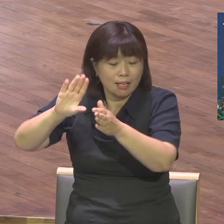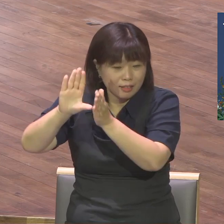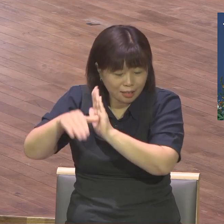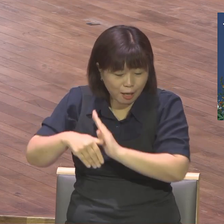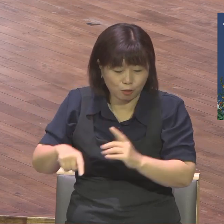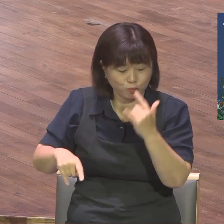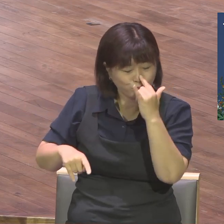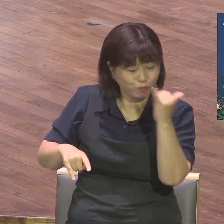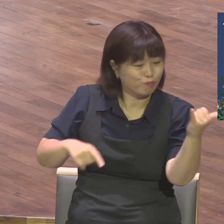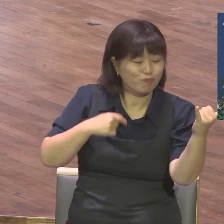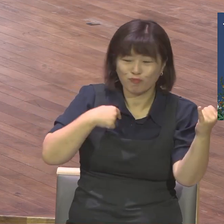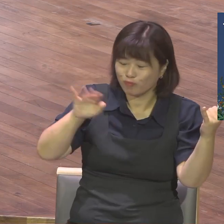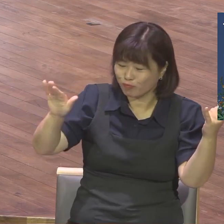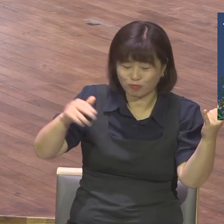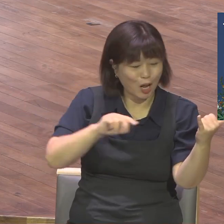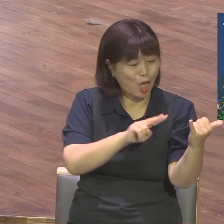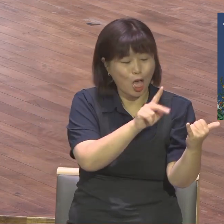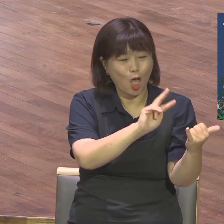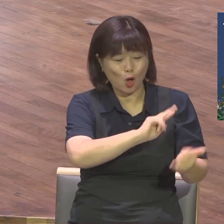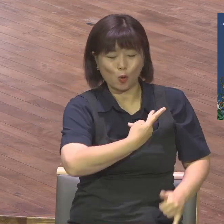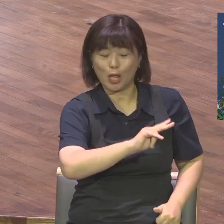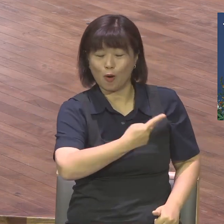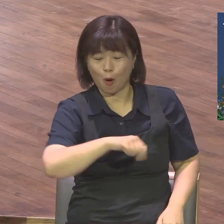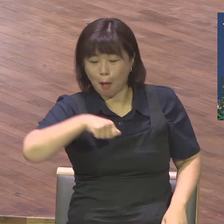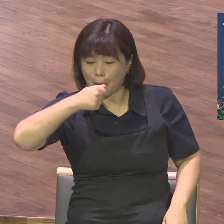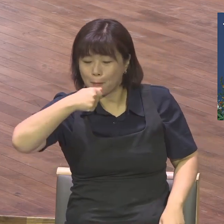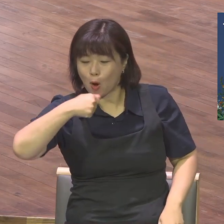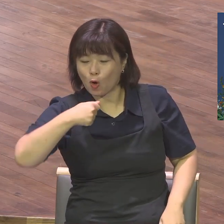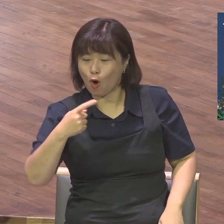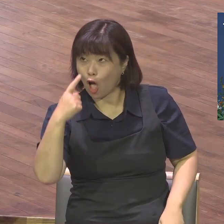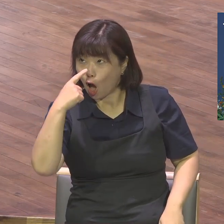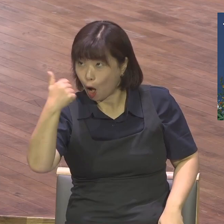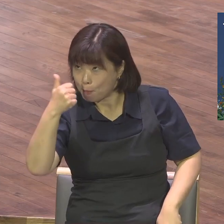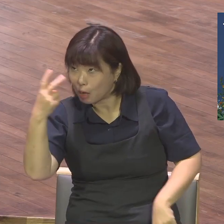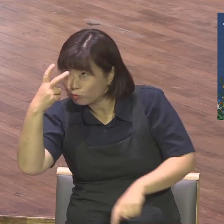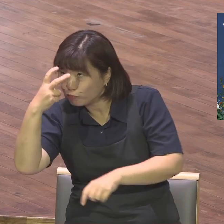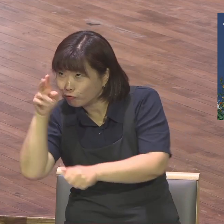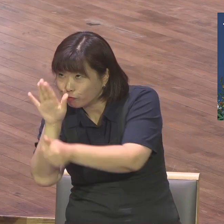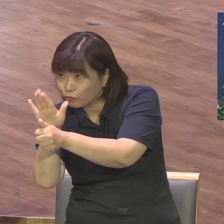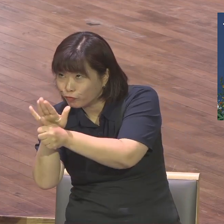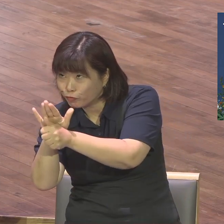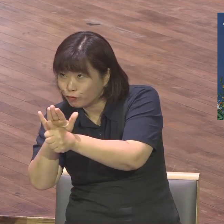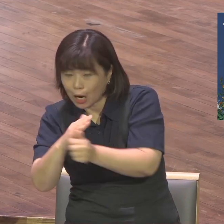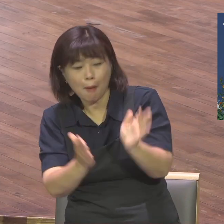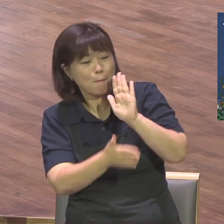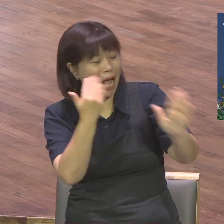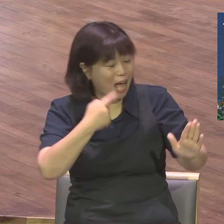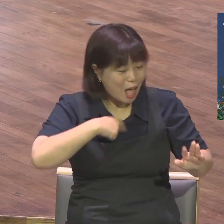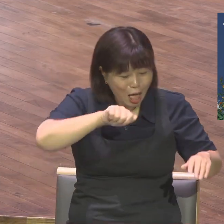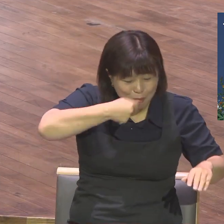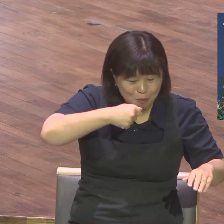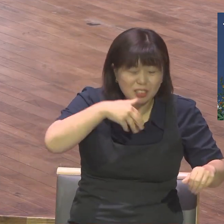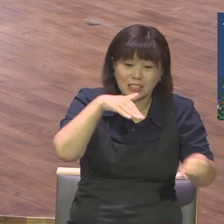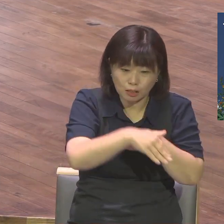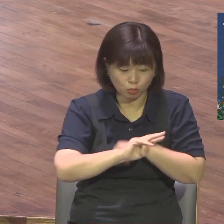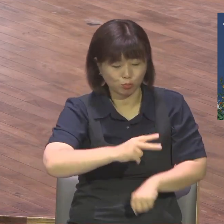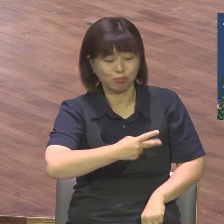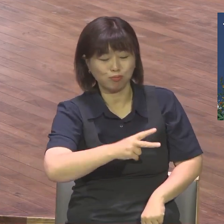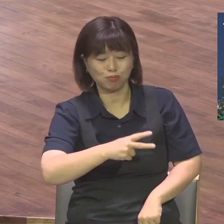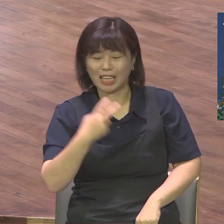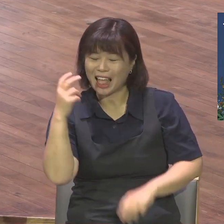엄마가 먼저 보든지 먼저 보고 한 사람이 밥을 먹고 나면 그다음 교대로 이렇게 밥을 먹을 수밖에 없어요. 막 보채니까